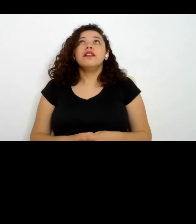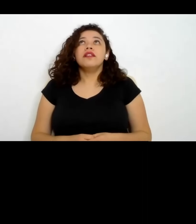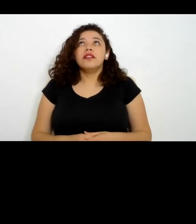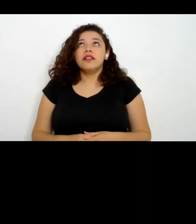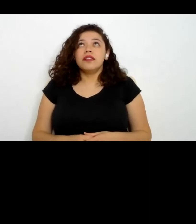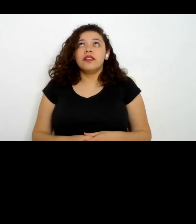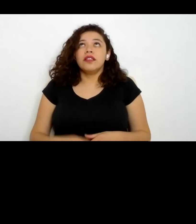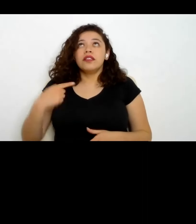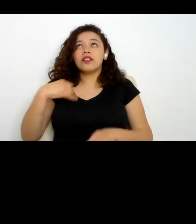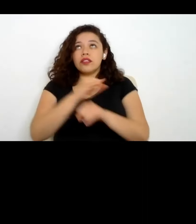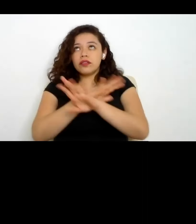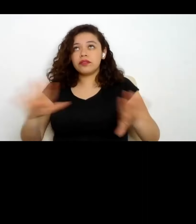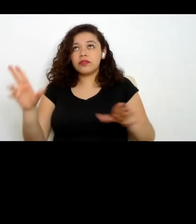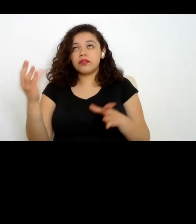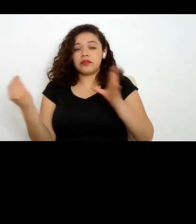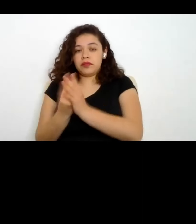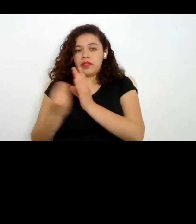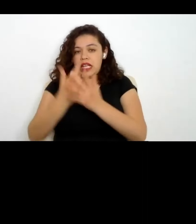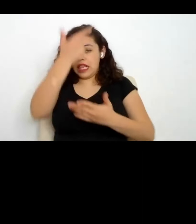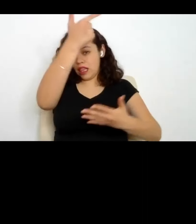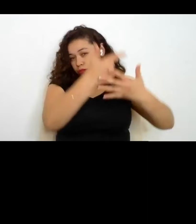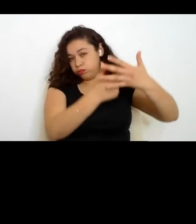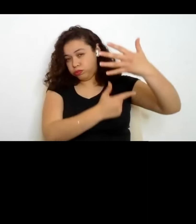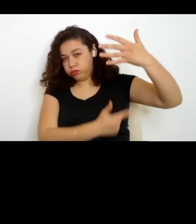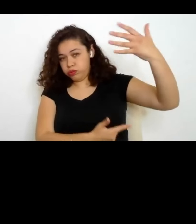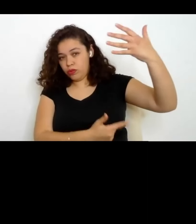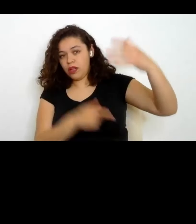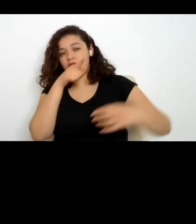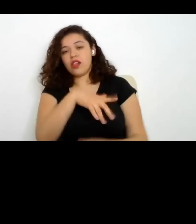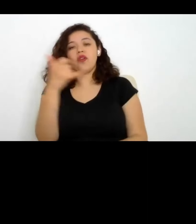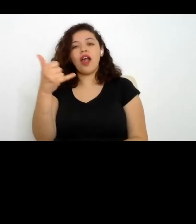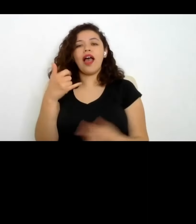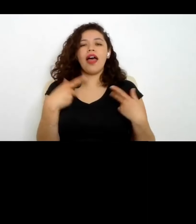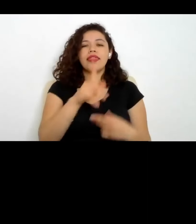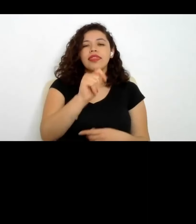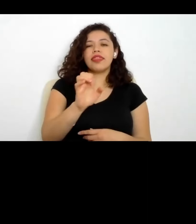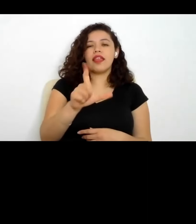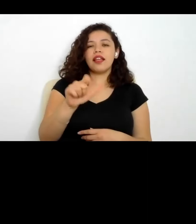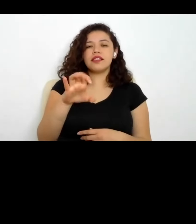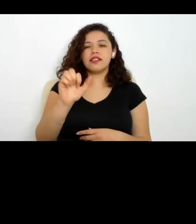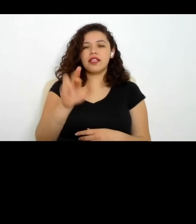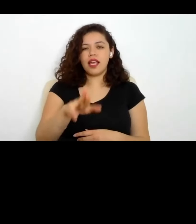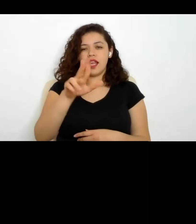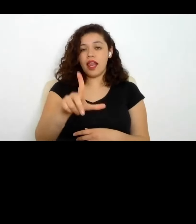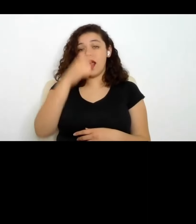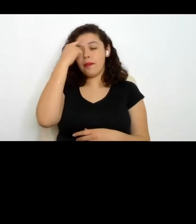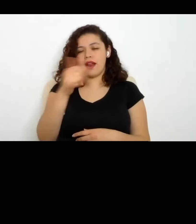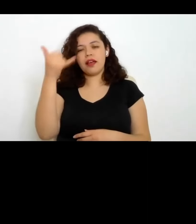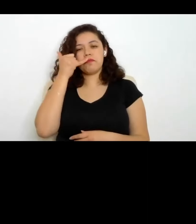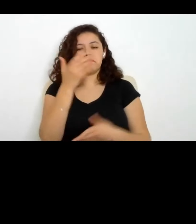datos personales y una larga lista de datos personales a Telcel, ¿no? Para que me preste el servicio de